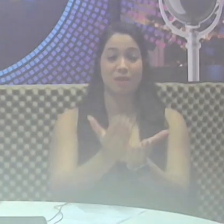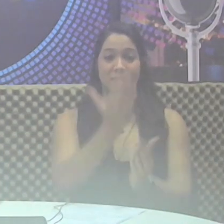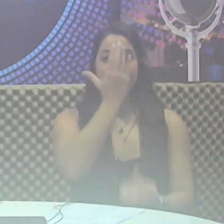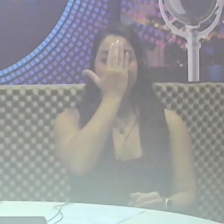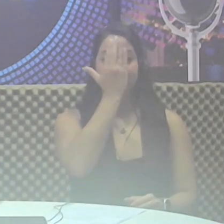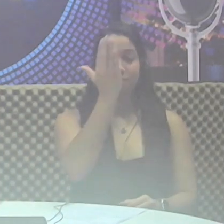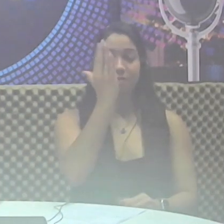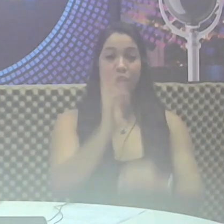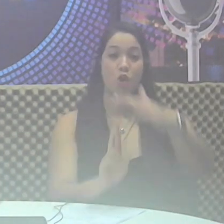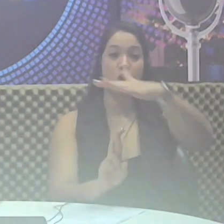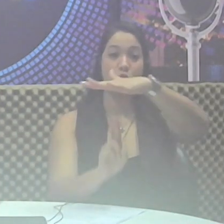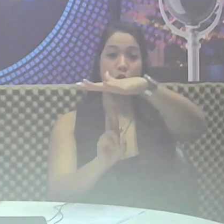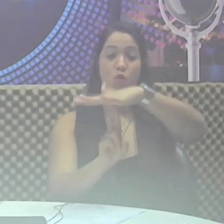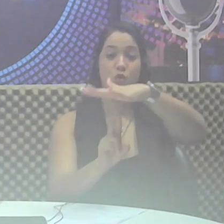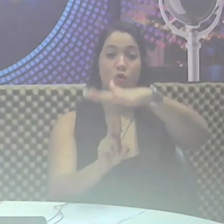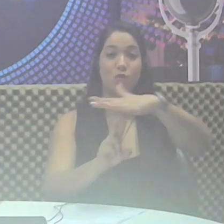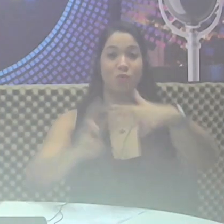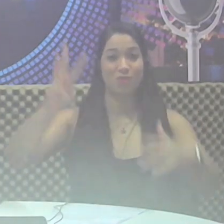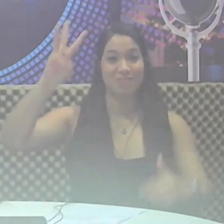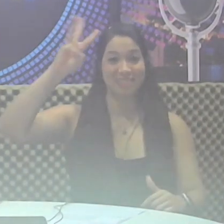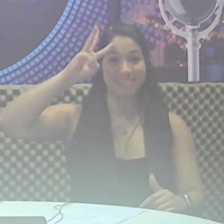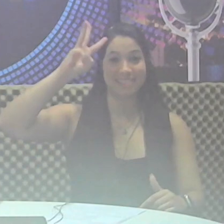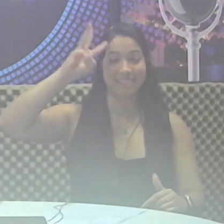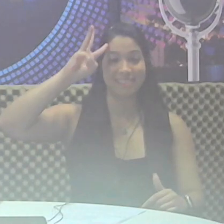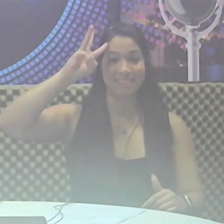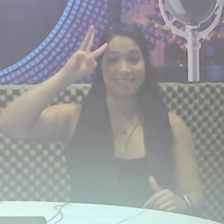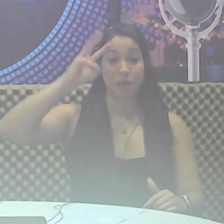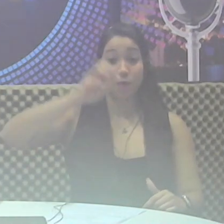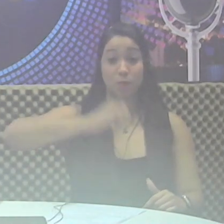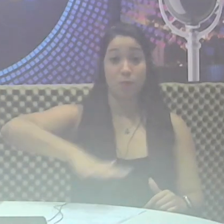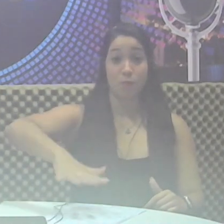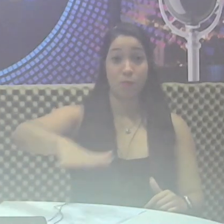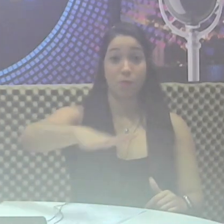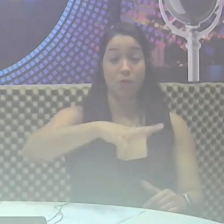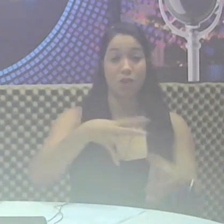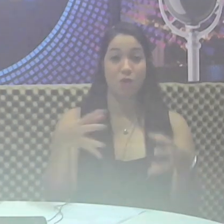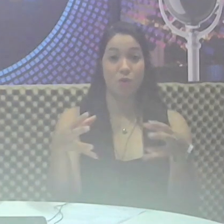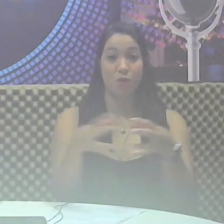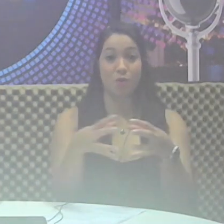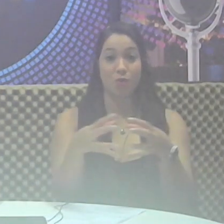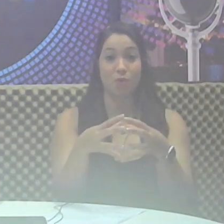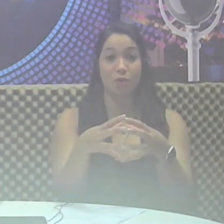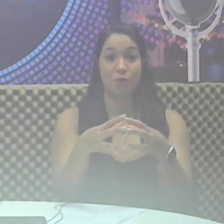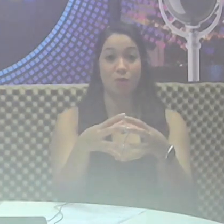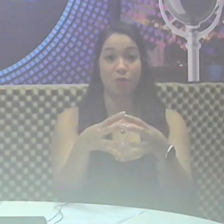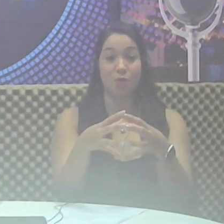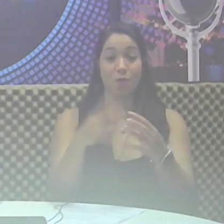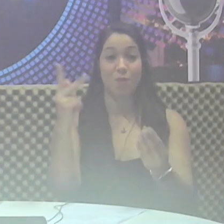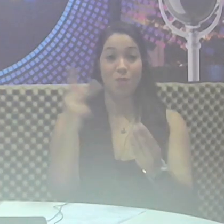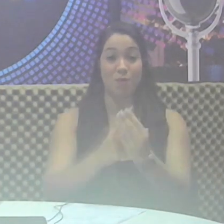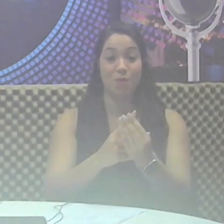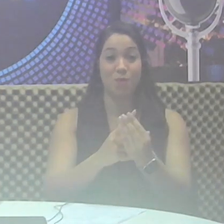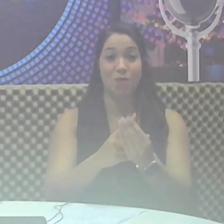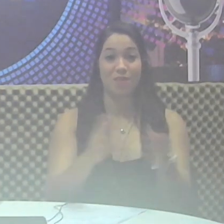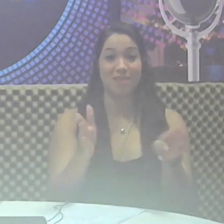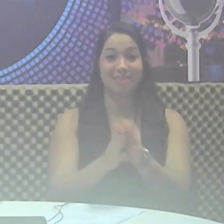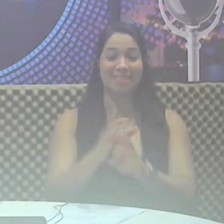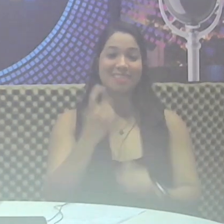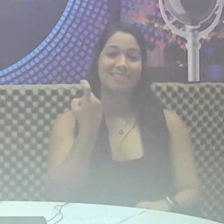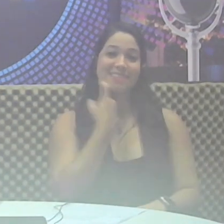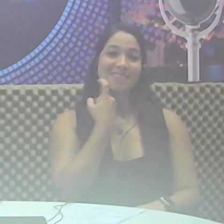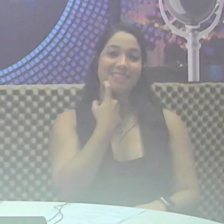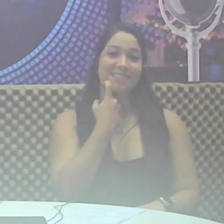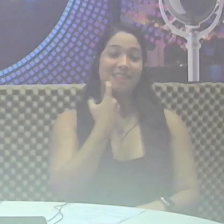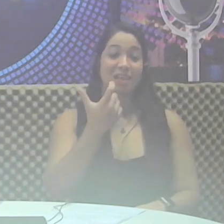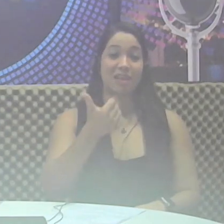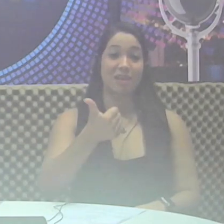ao terminal rodoviário, nesta terça-feira. No local, a equipe do Procon Móvel atenderá até sexta-feira,